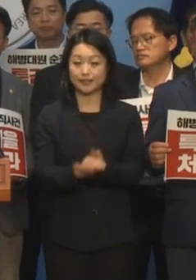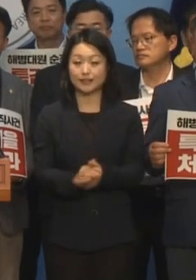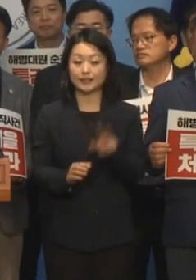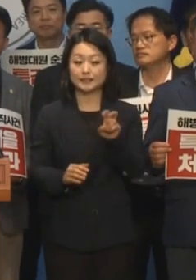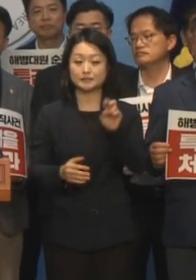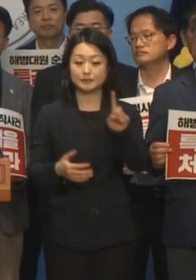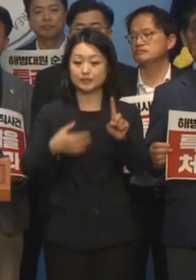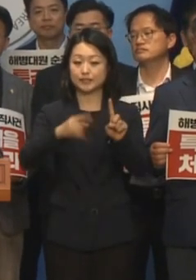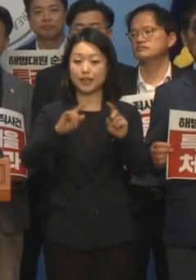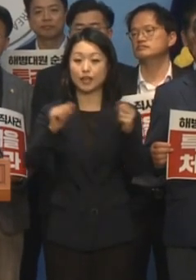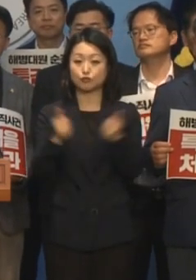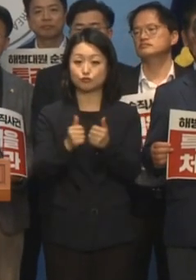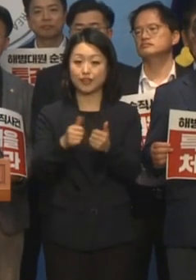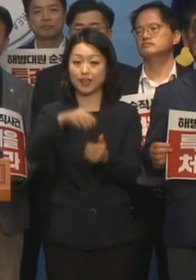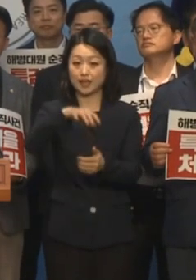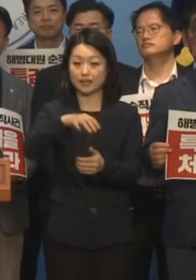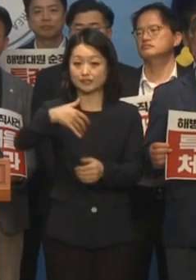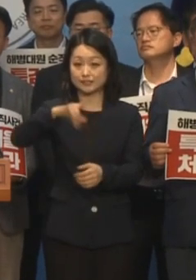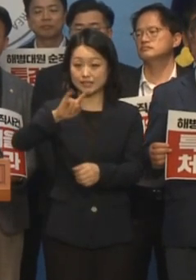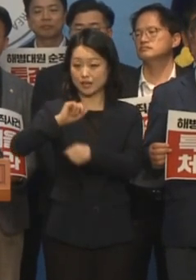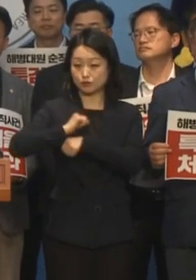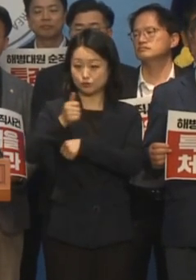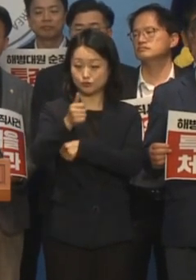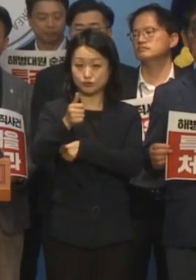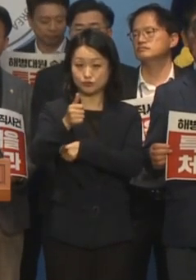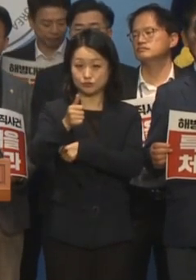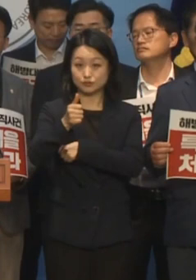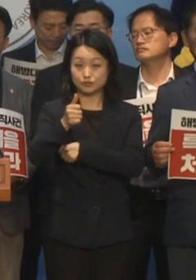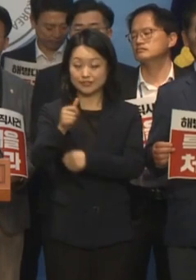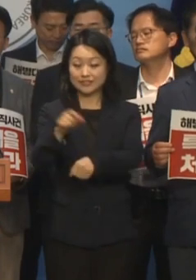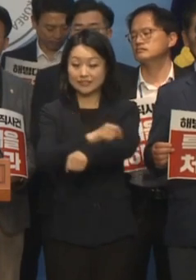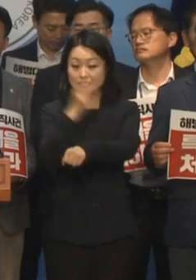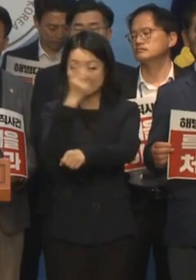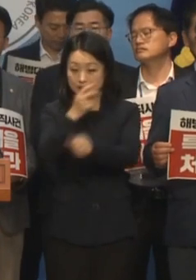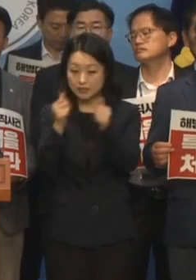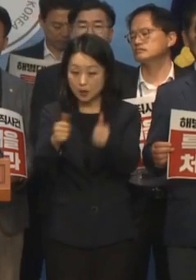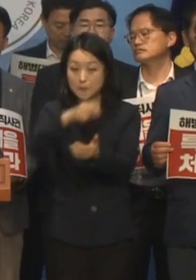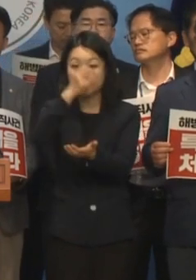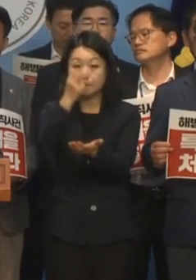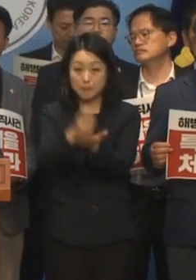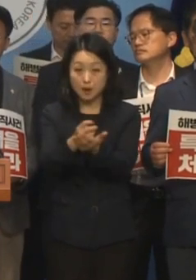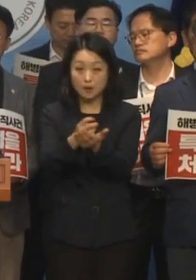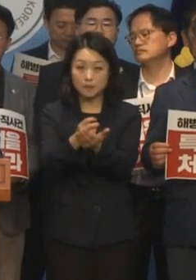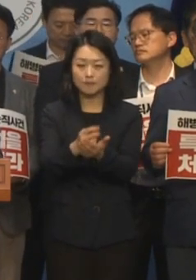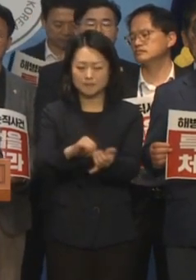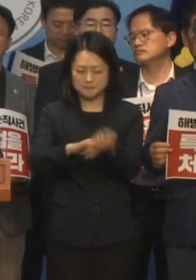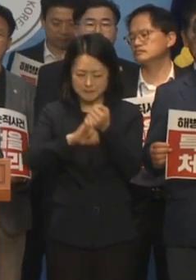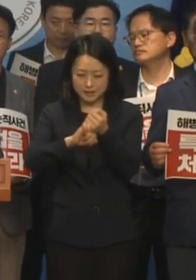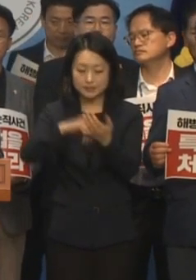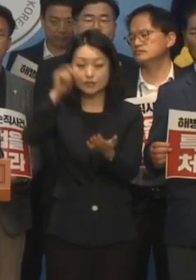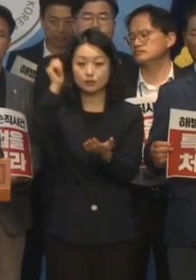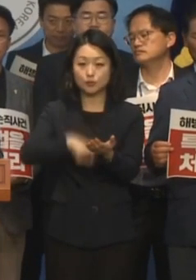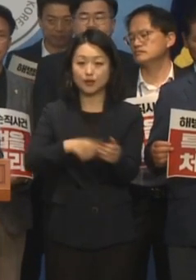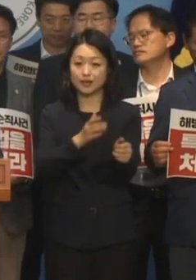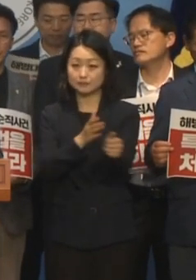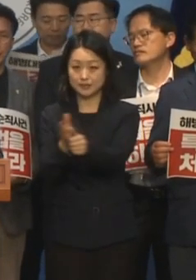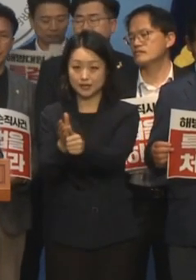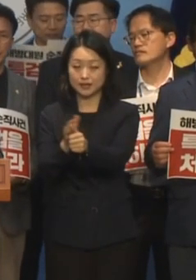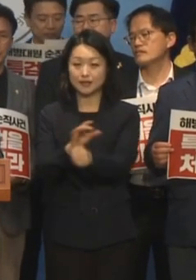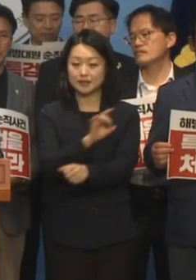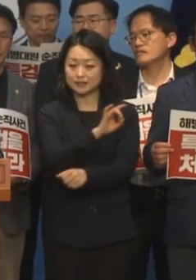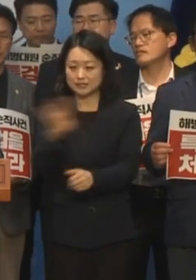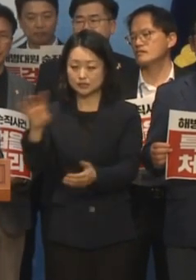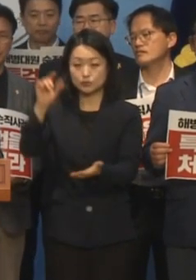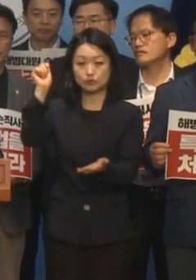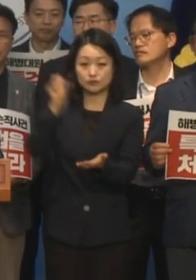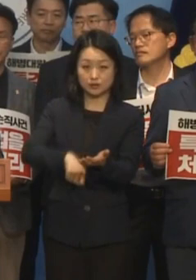21대 국회에서 최상병 특검법을 반드시 통과시킵시다. 신속 처리